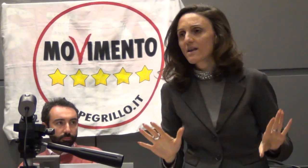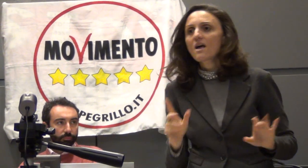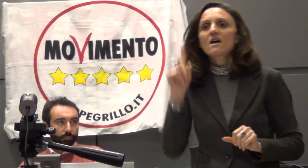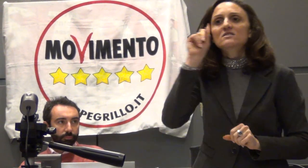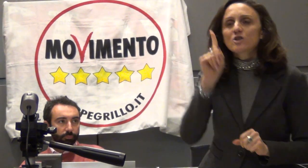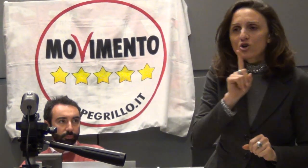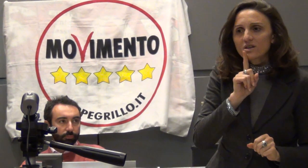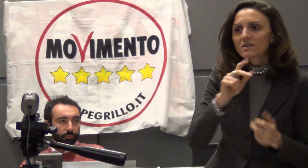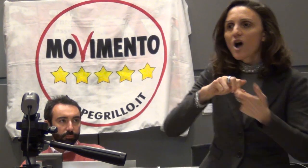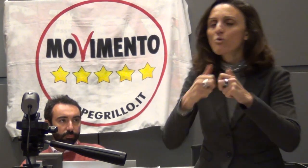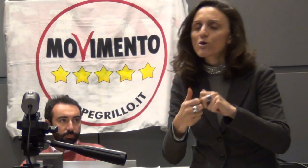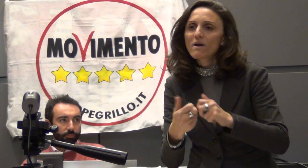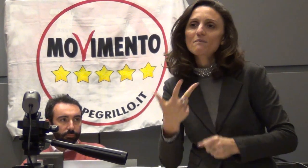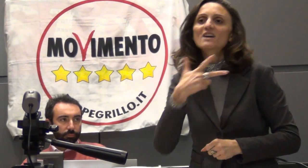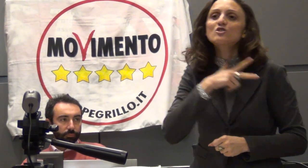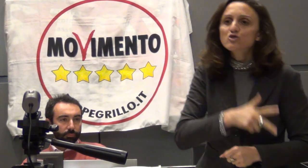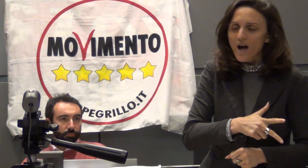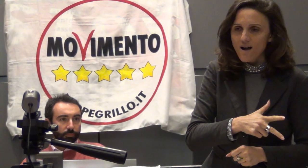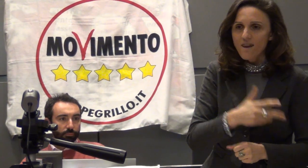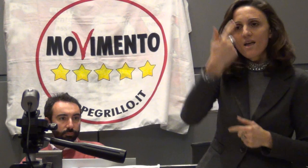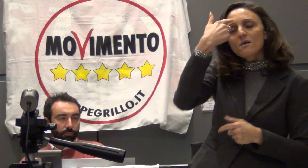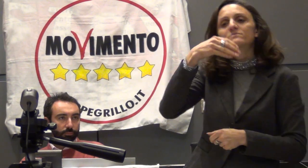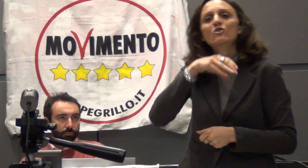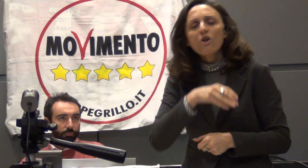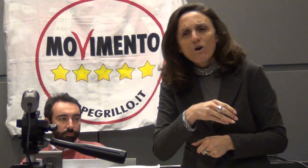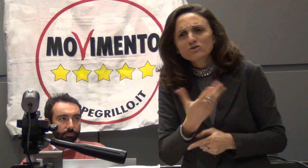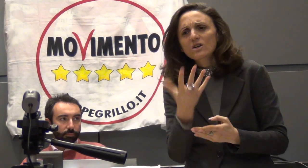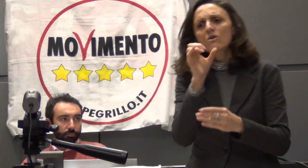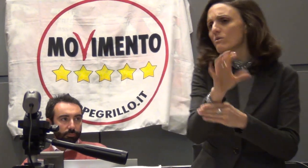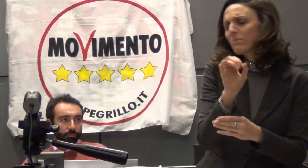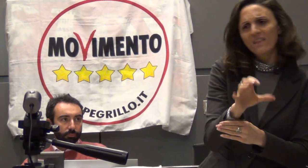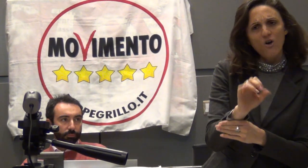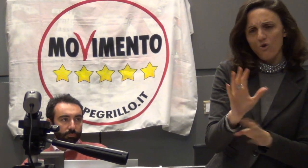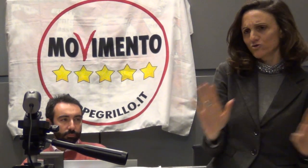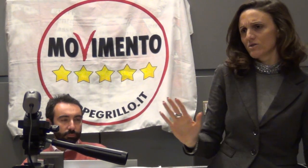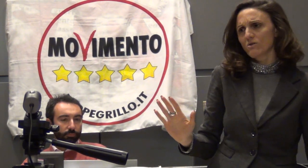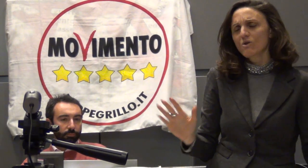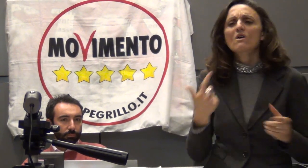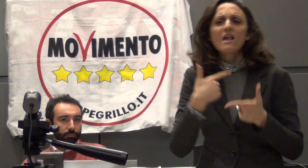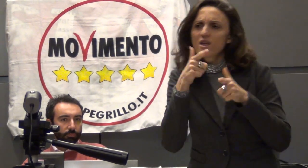non va bene, perché la sordità è un problema sociale, psicologico,